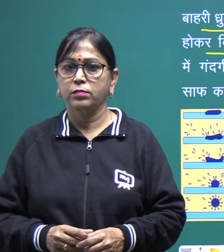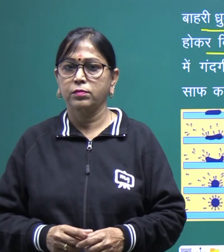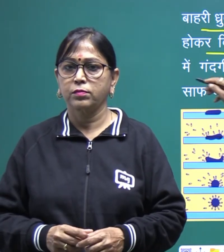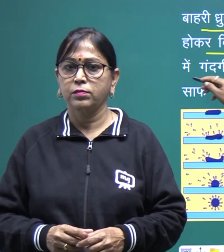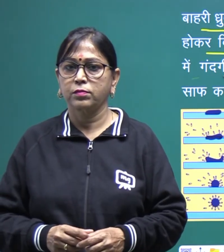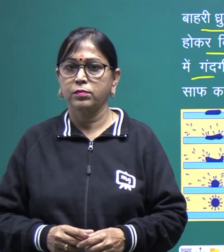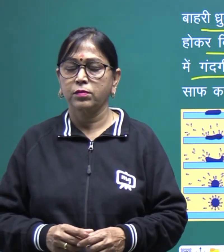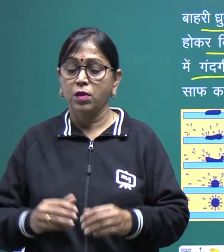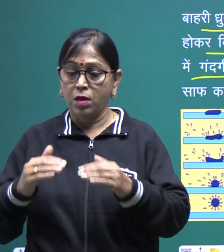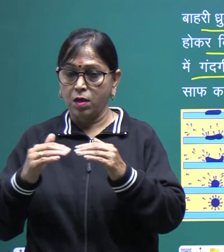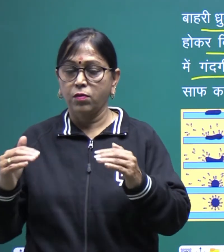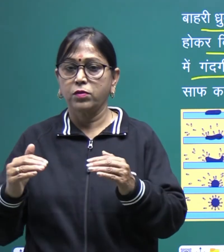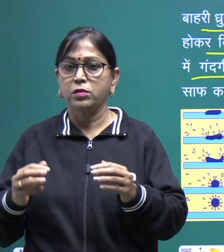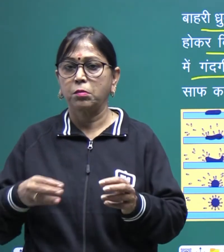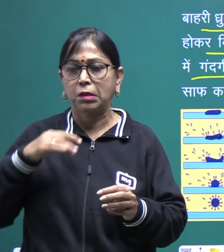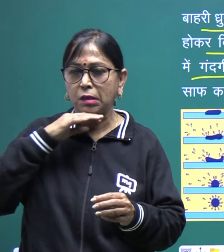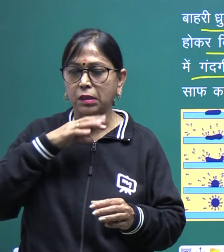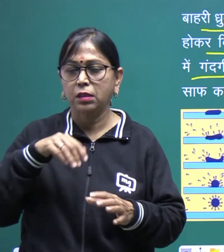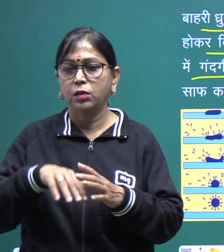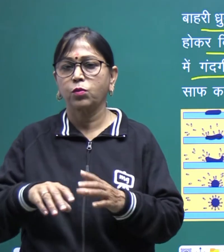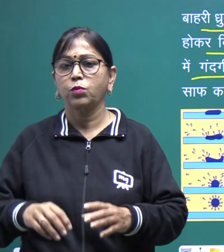अवस्था में गंदगी को